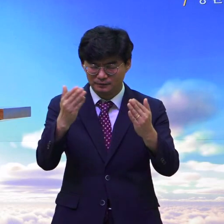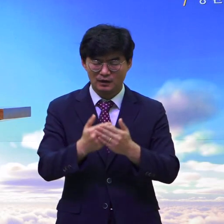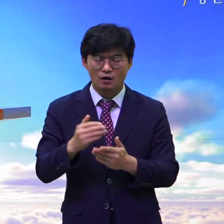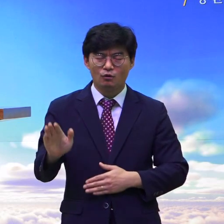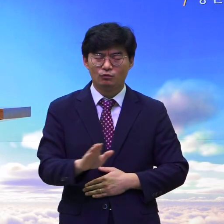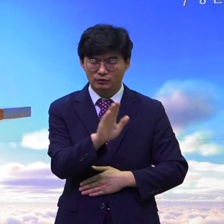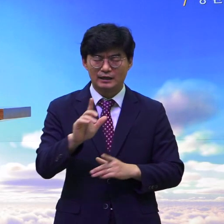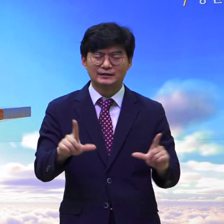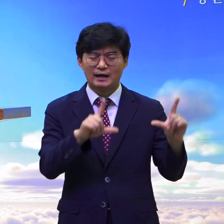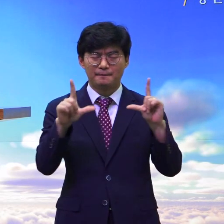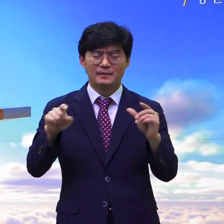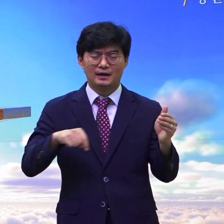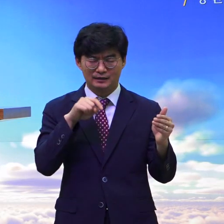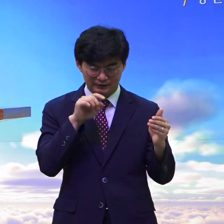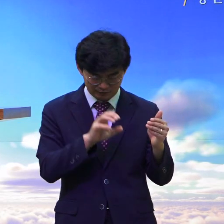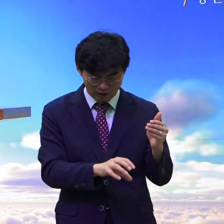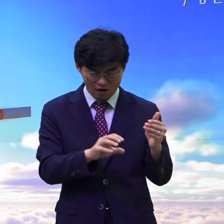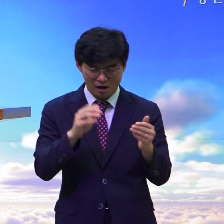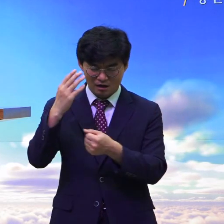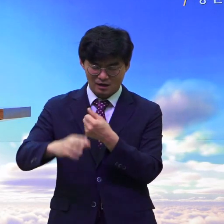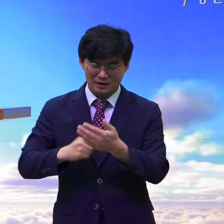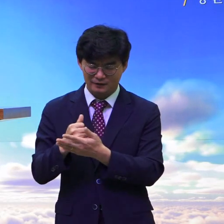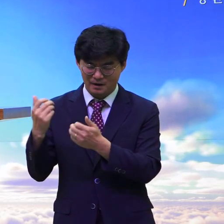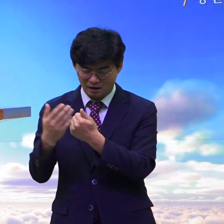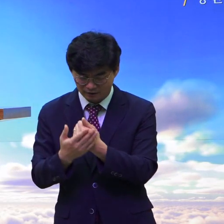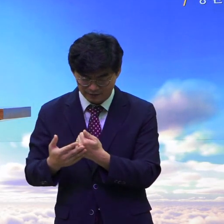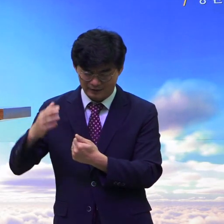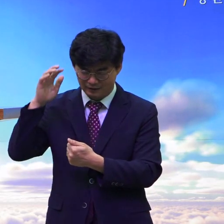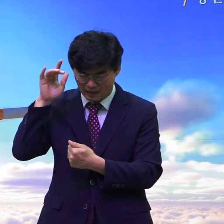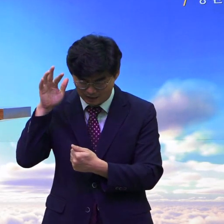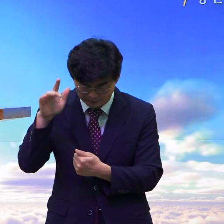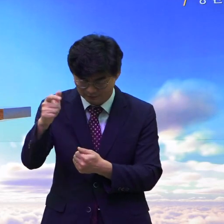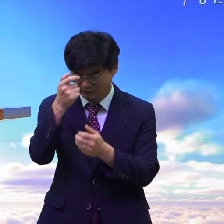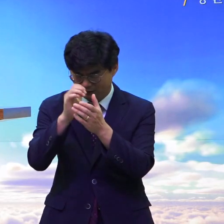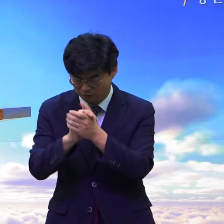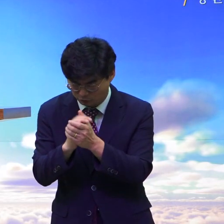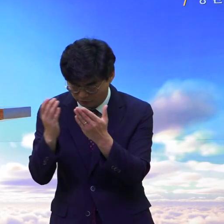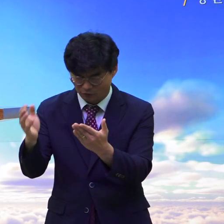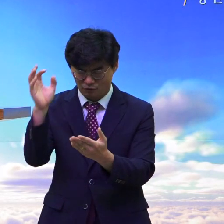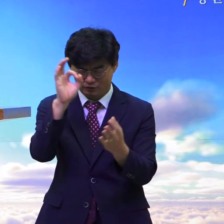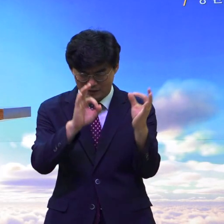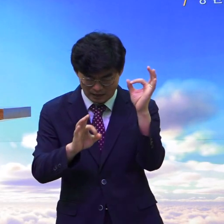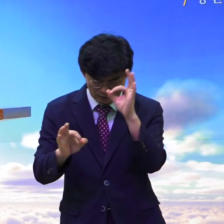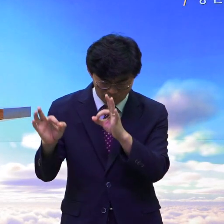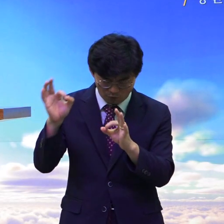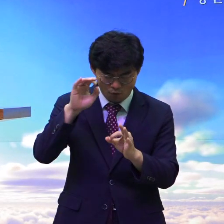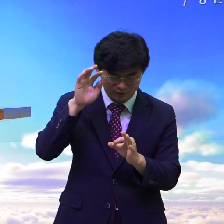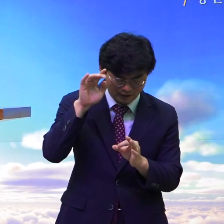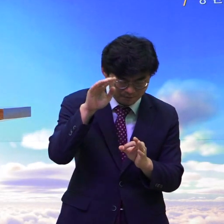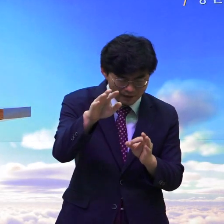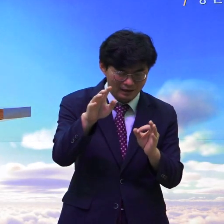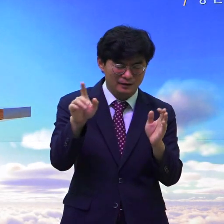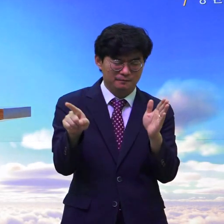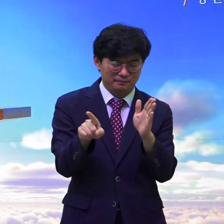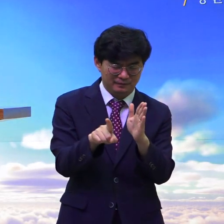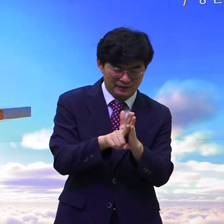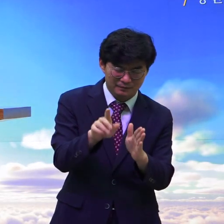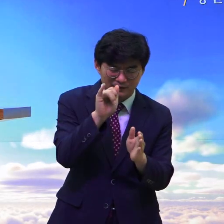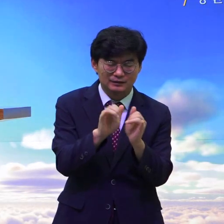삶에서 하나님의 은혜를 그 무엇보다도 간절히 사모하고 하나님을 찾고 갈망하는 저희를 될 수 있도록